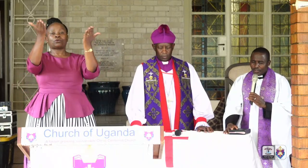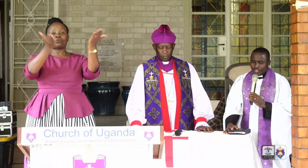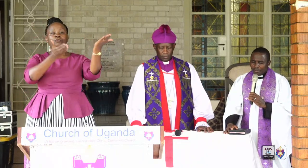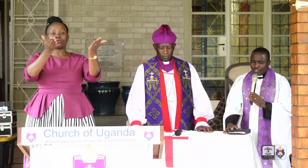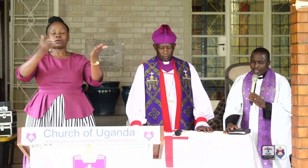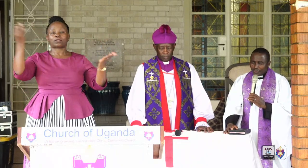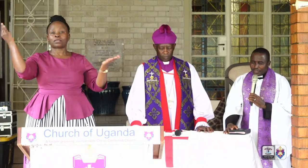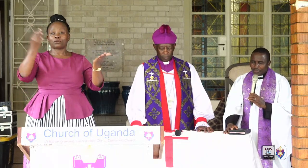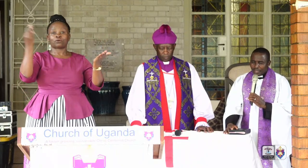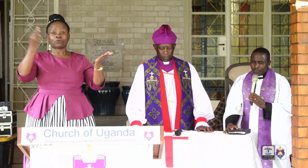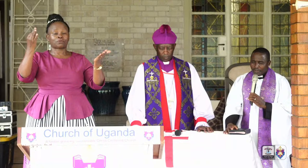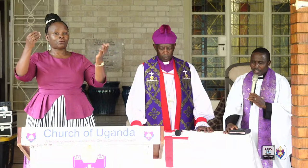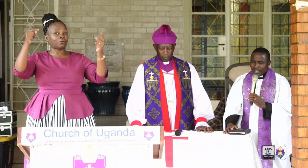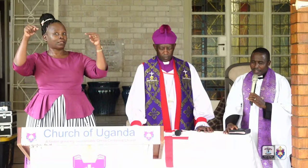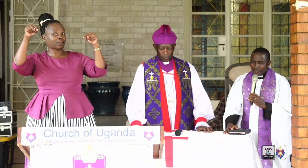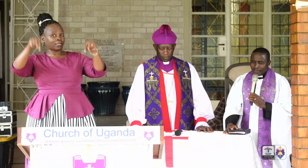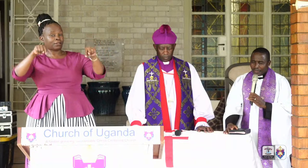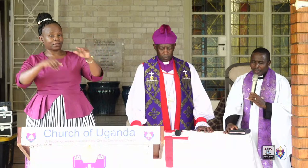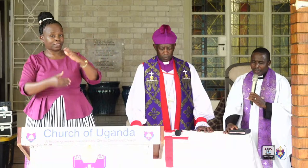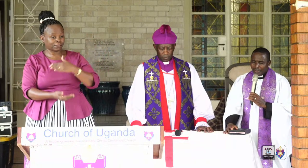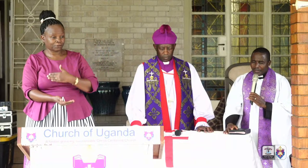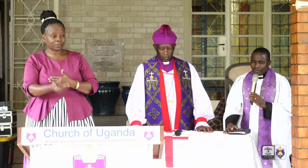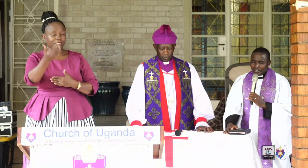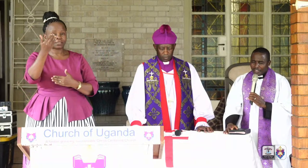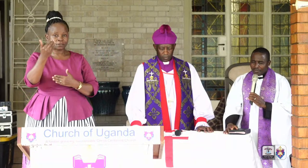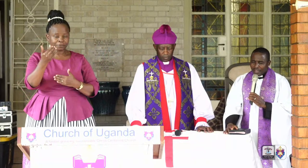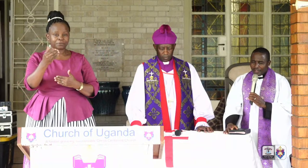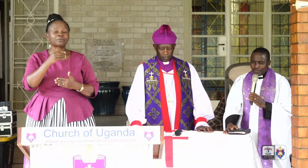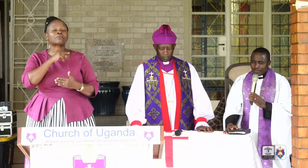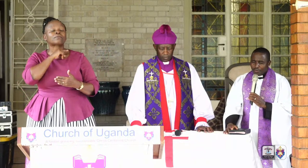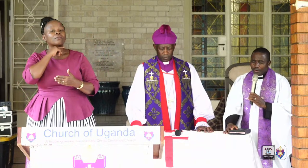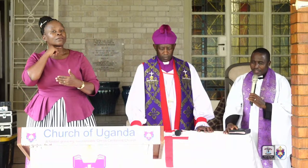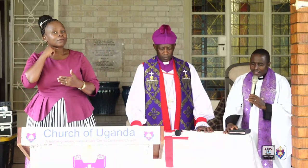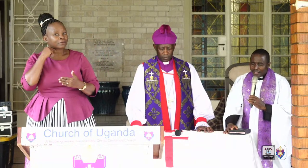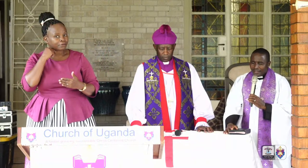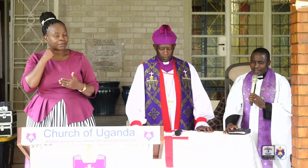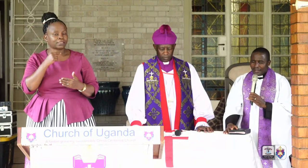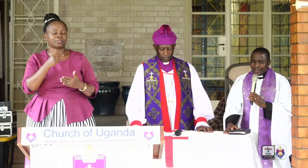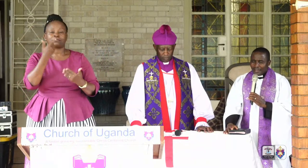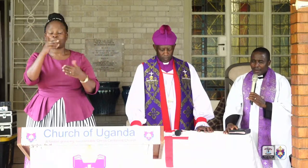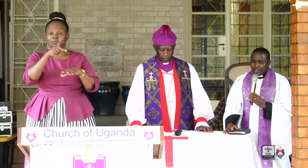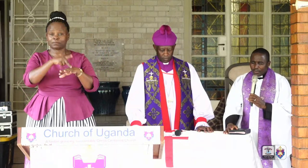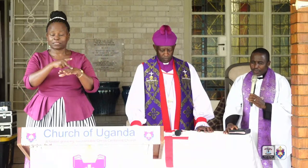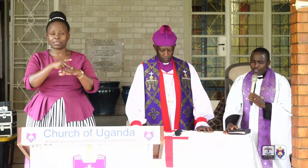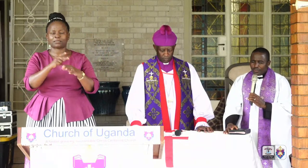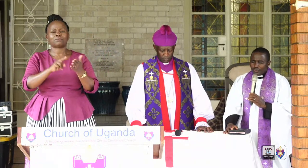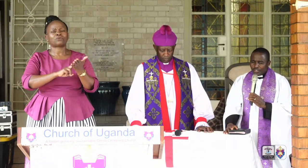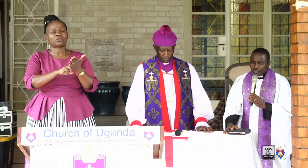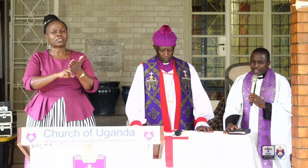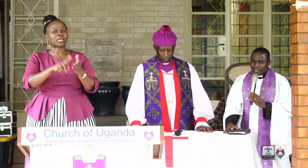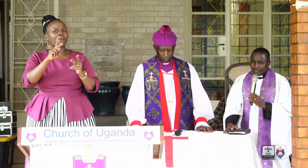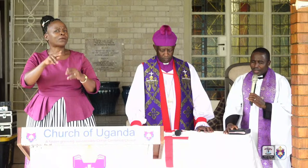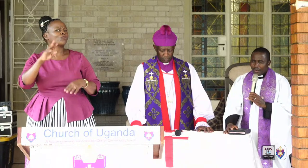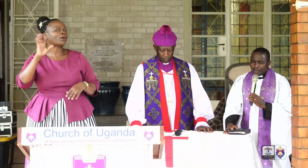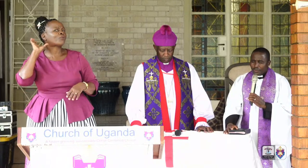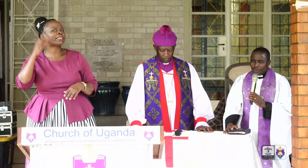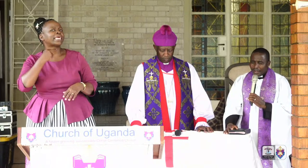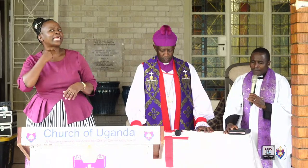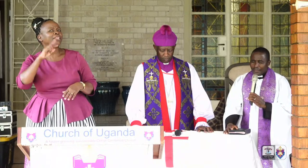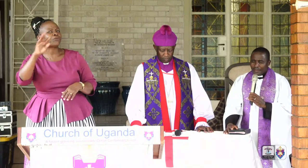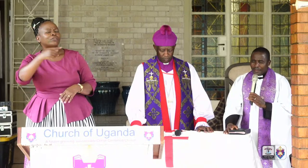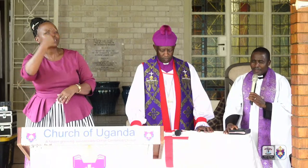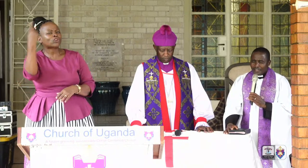okuwula ekigambo kya Katonda ku makya ga leero Reverend Dembe lya Yesu mukozese abantu bawulye eddoboozi lyo taata kabaka